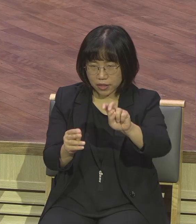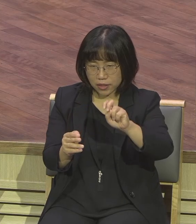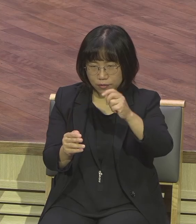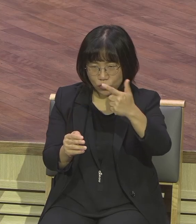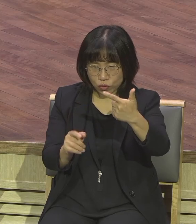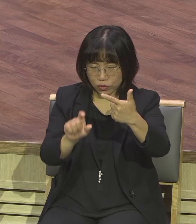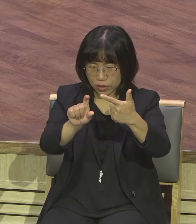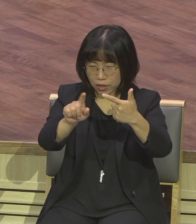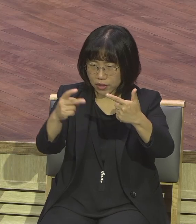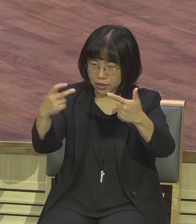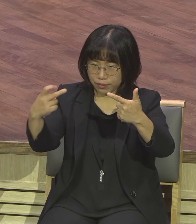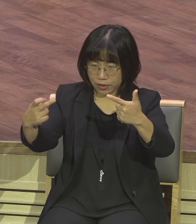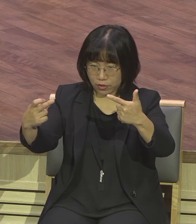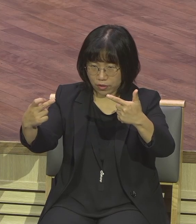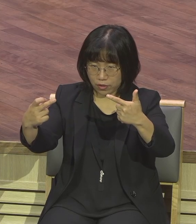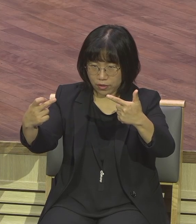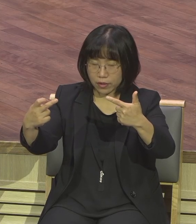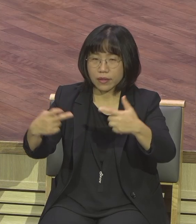12절입니다.